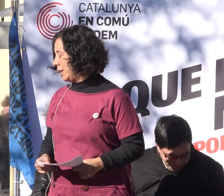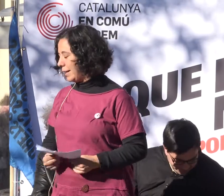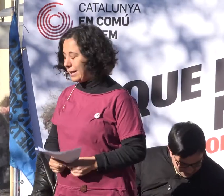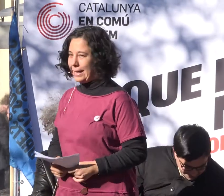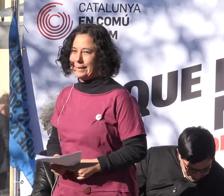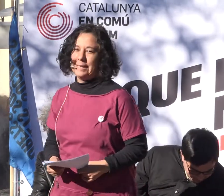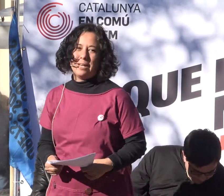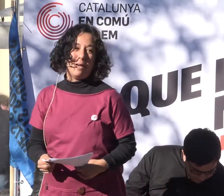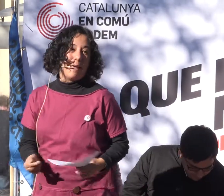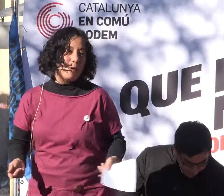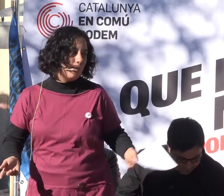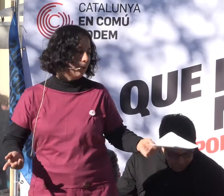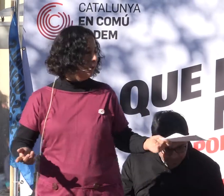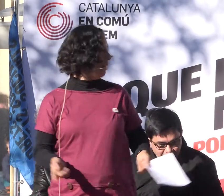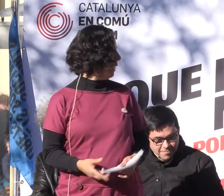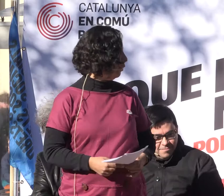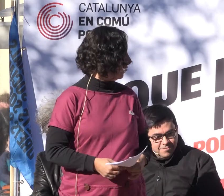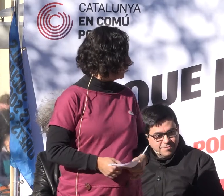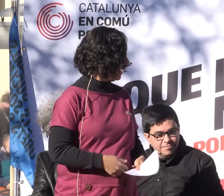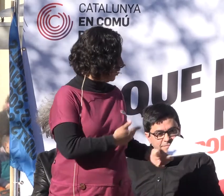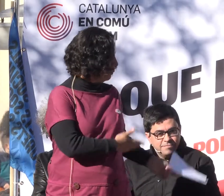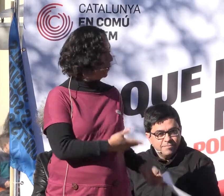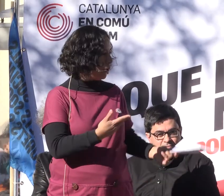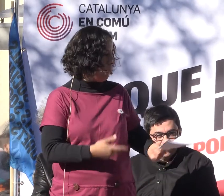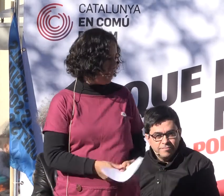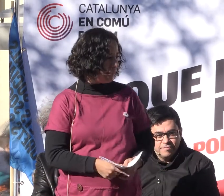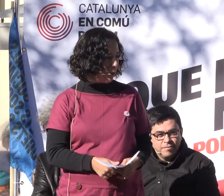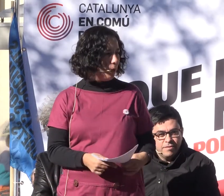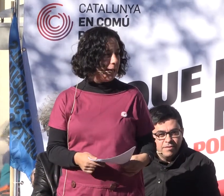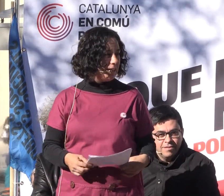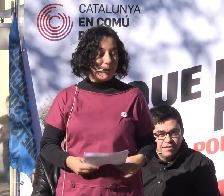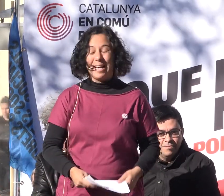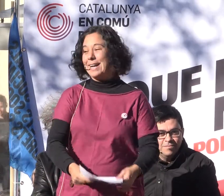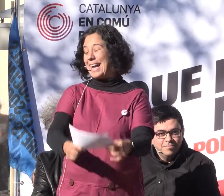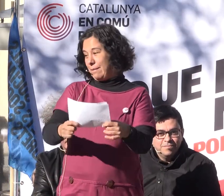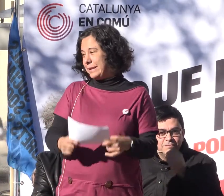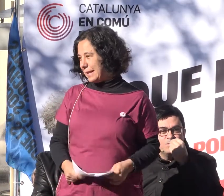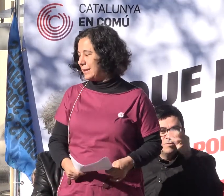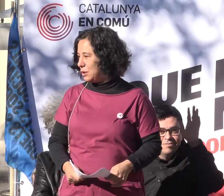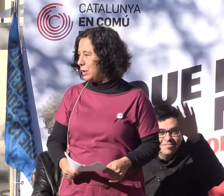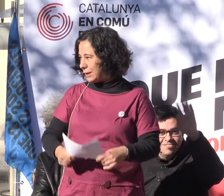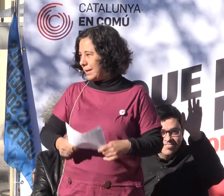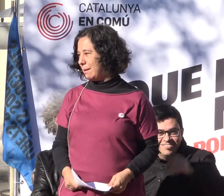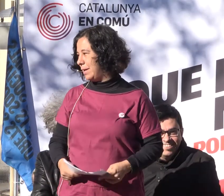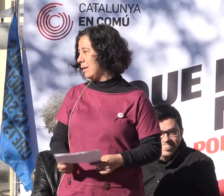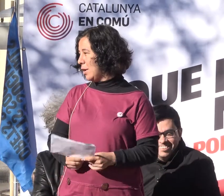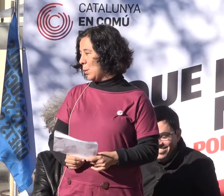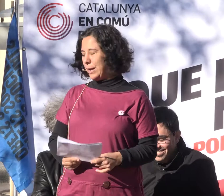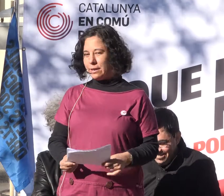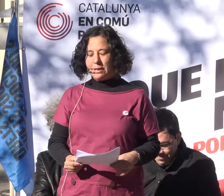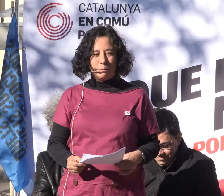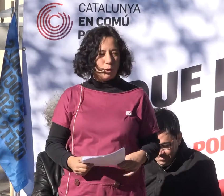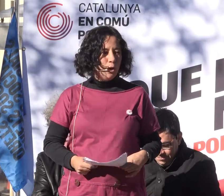política así que no hay nada como encontrarnos aquí con muchos compañeros de la comunidad latinoamericana que además están haciendo ellos aquí también